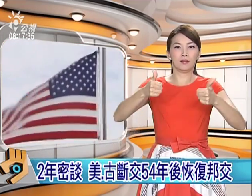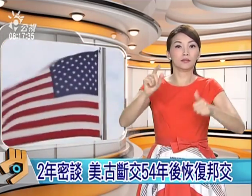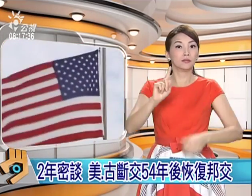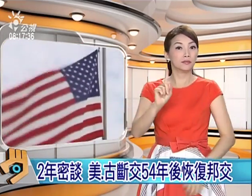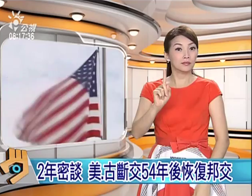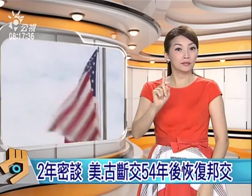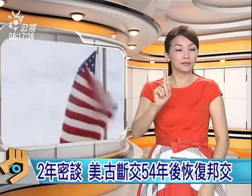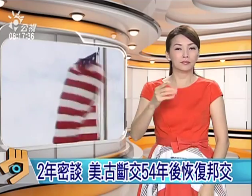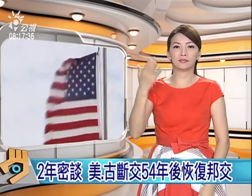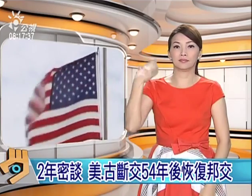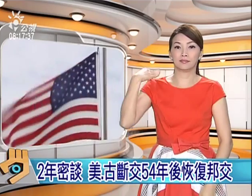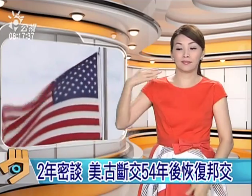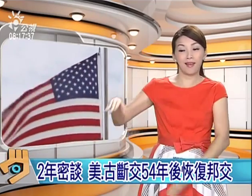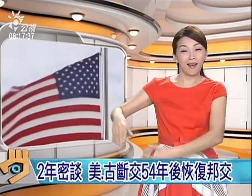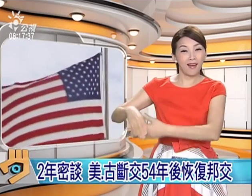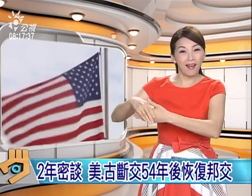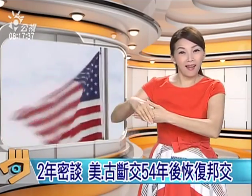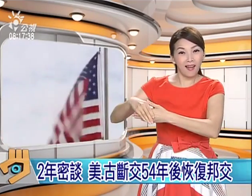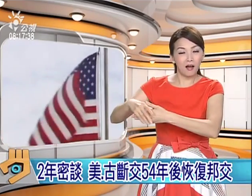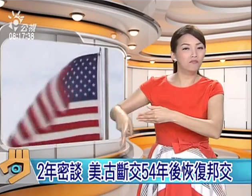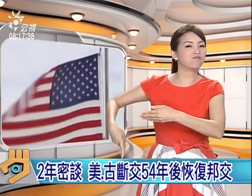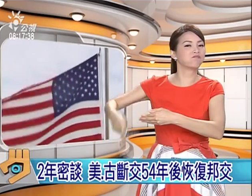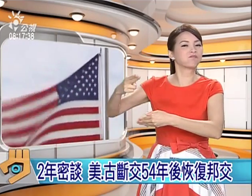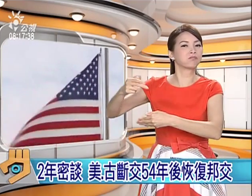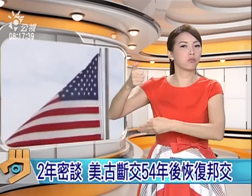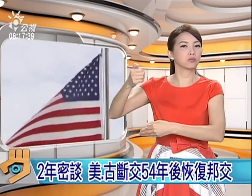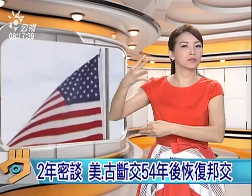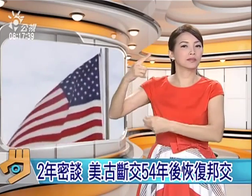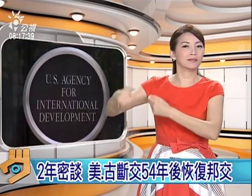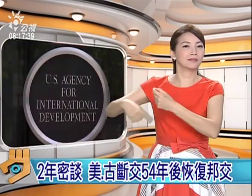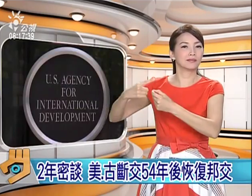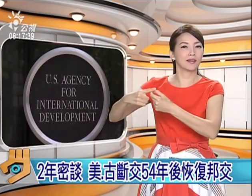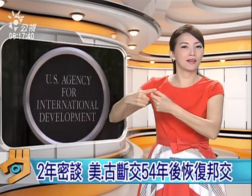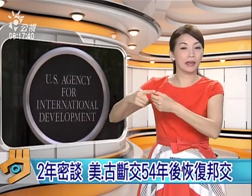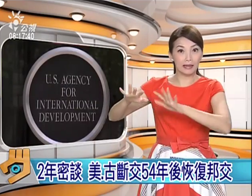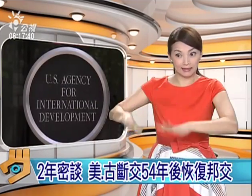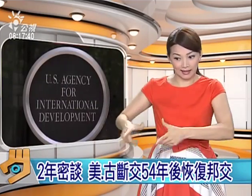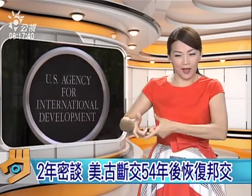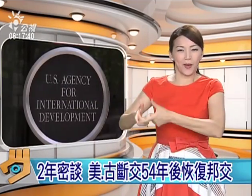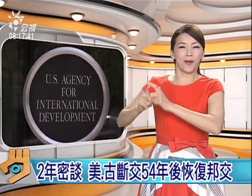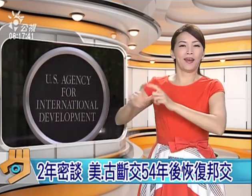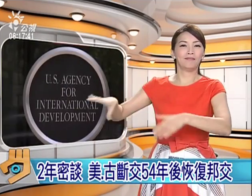式同意恢复了中断了54年的外交关系。